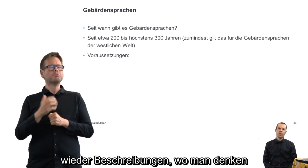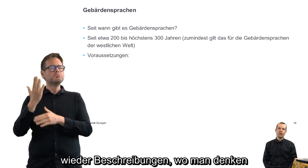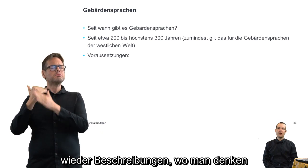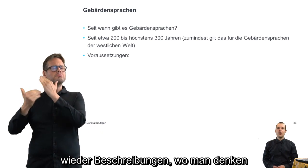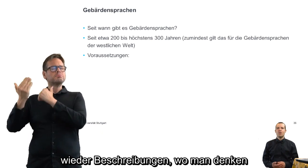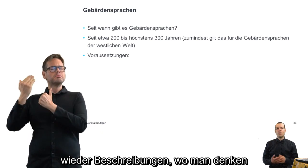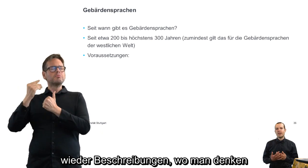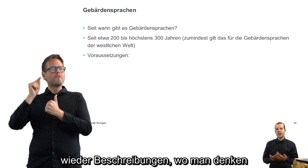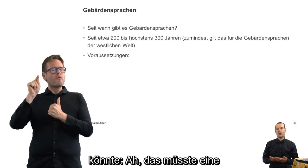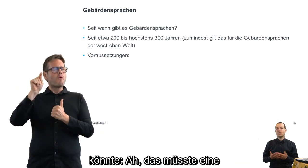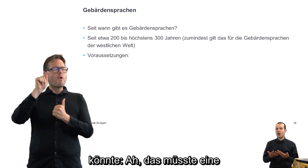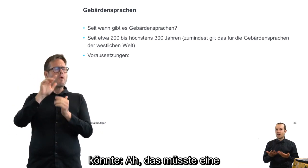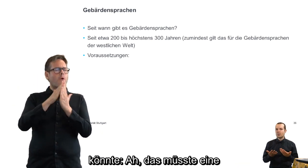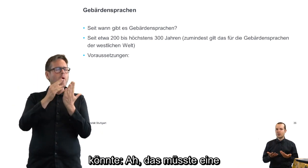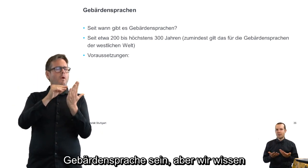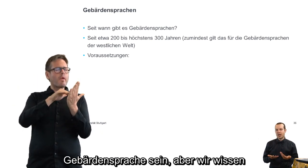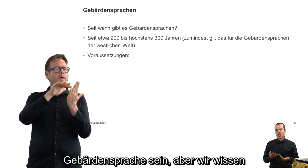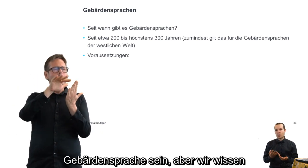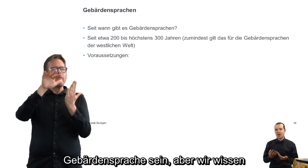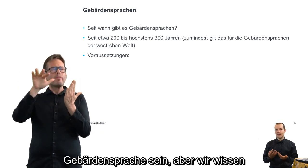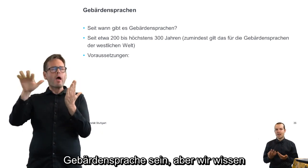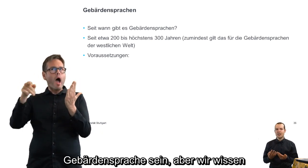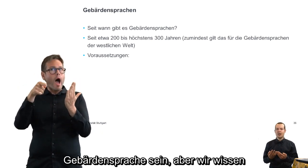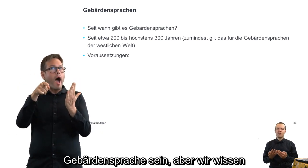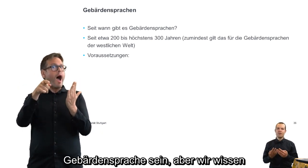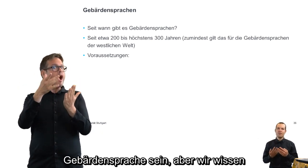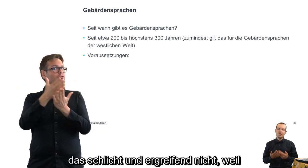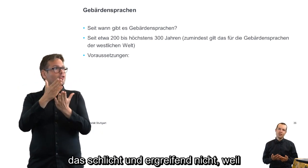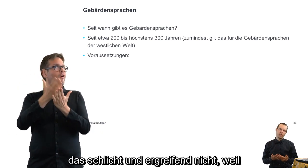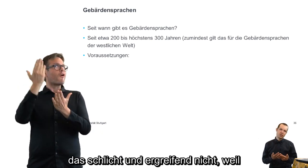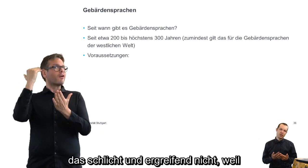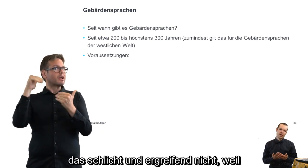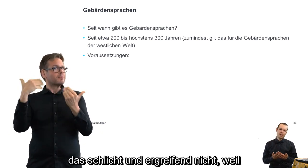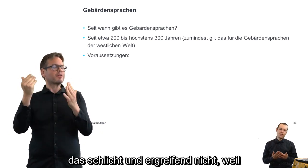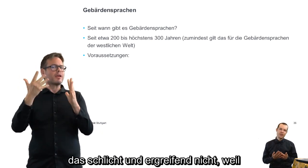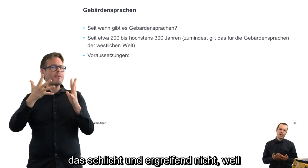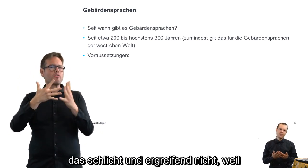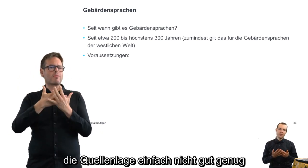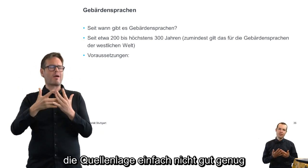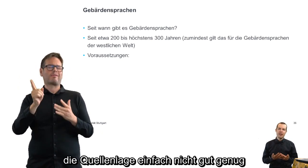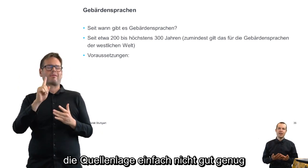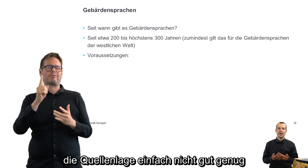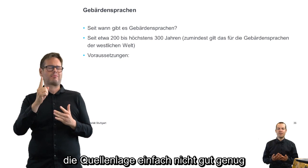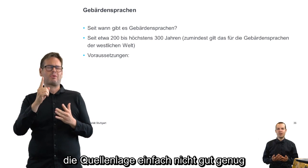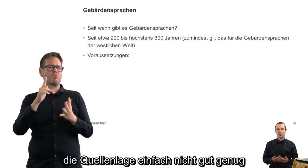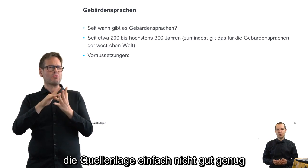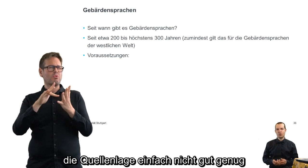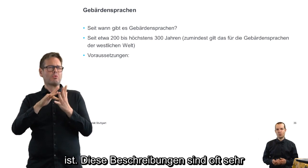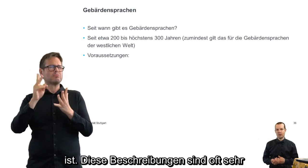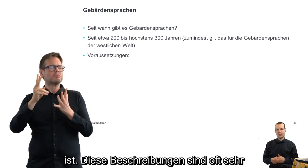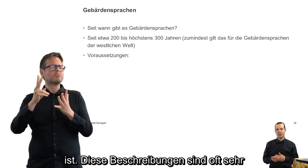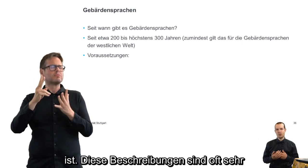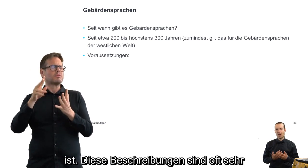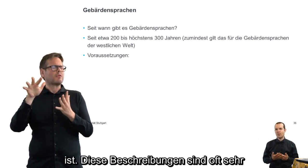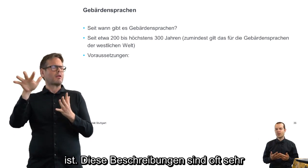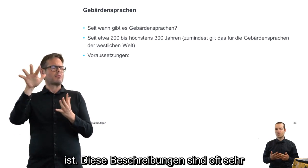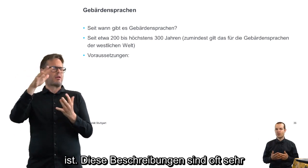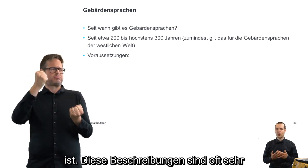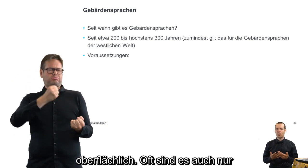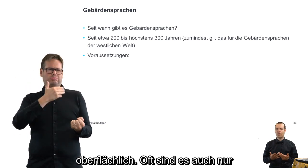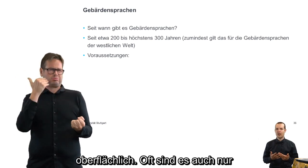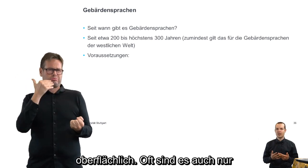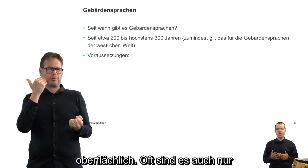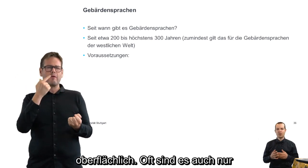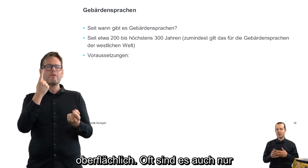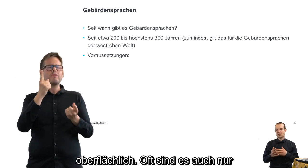Beschreibungen, wo man denken könnte, ah, das muss eine Gebärdensprache sein. Aber wir wissen es schlicht und ergreifend nicht, weil die Quellenlage einfach nicht gut genug ist. Diese Beschreibungen